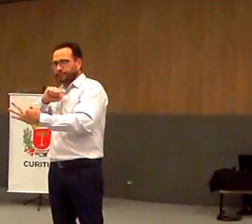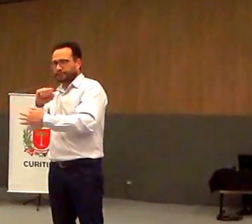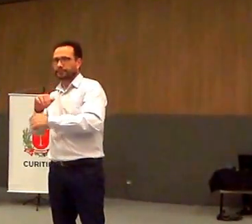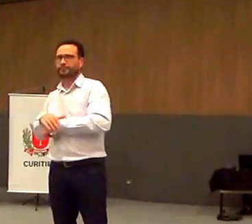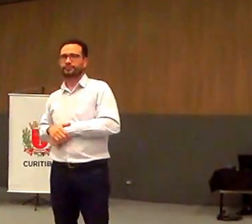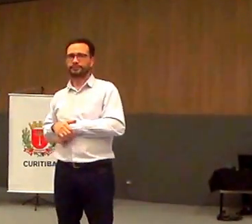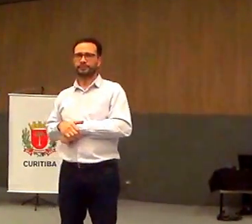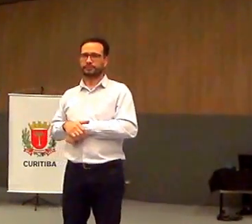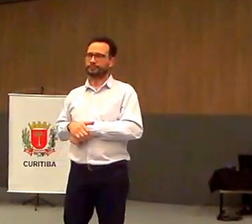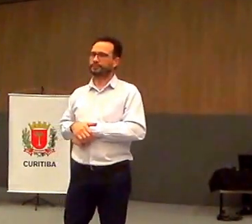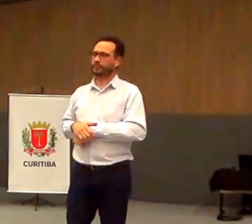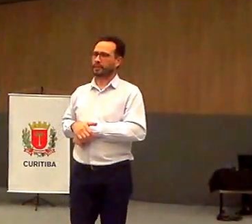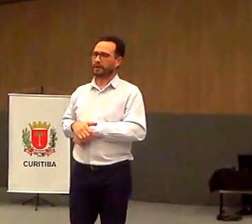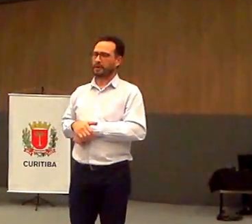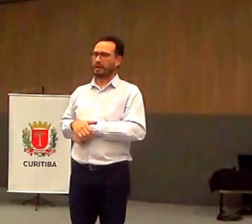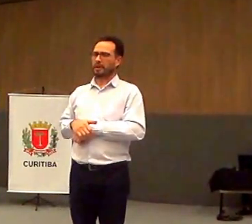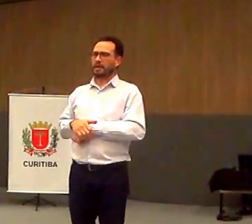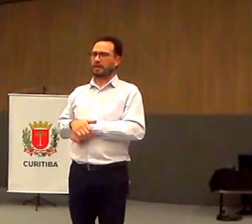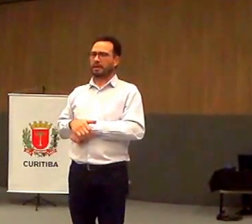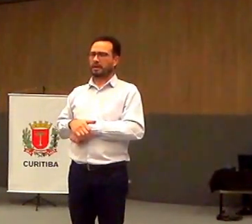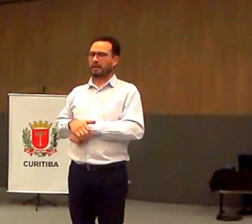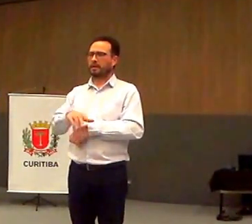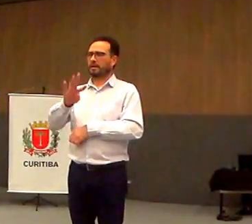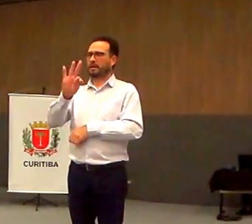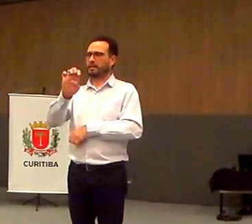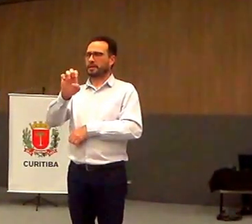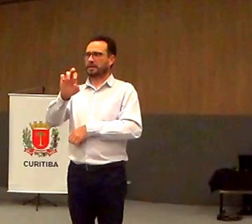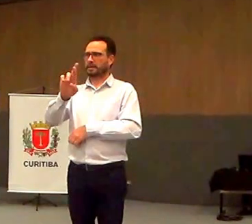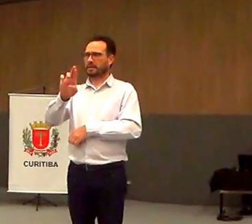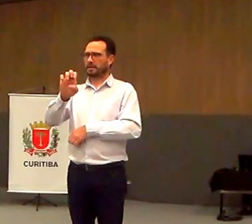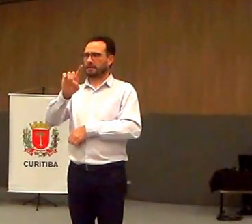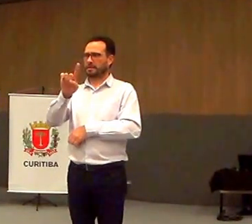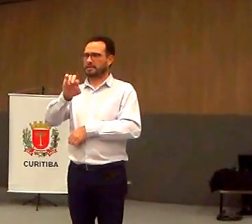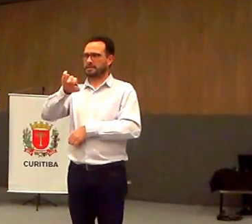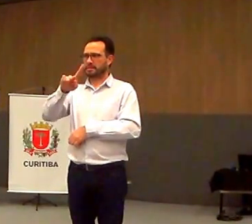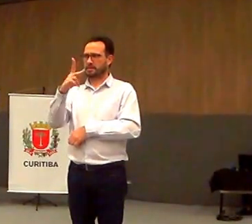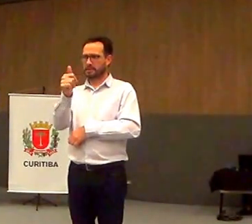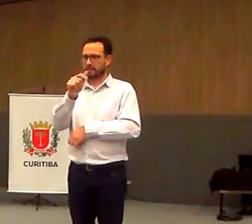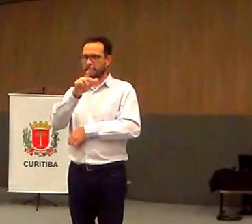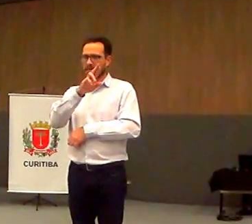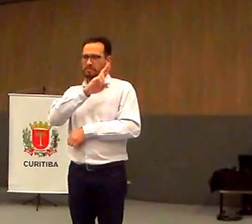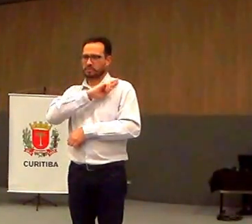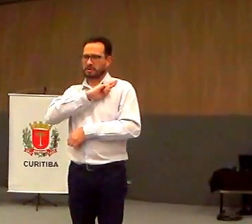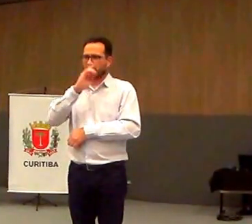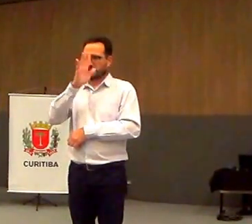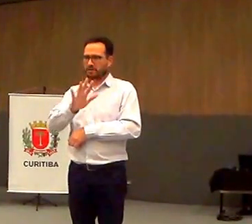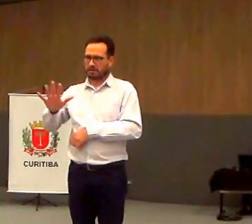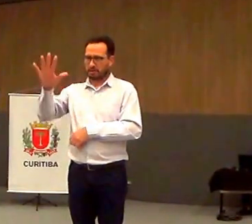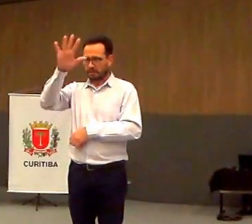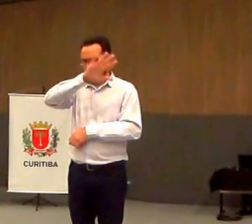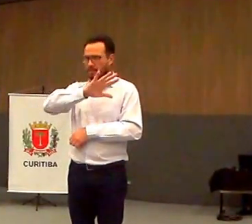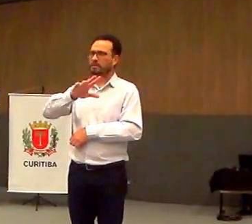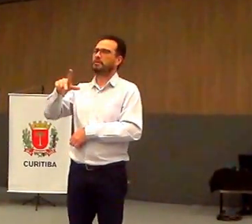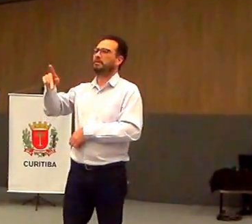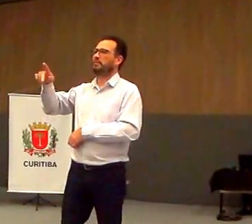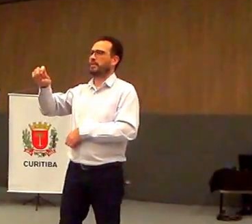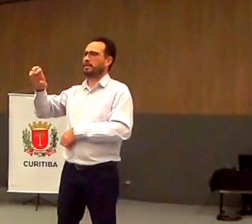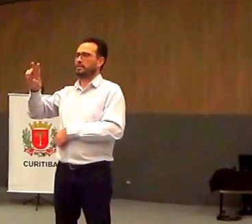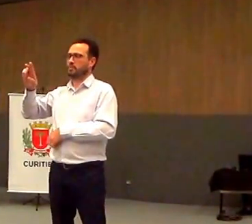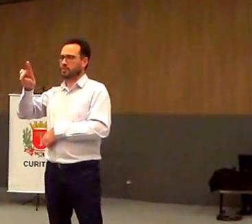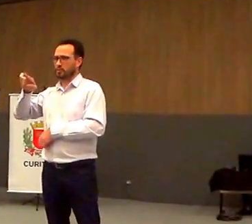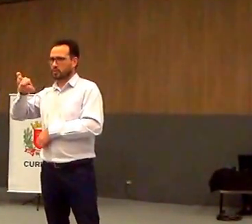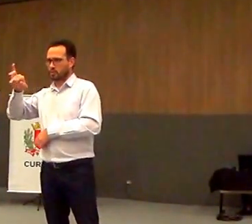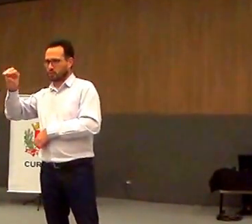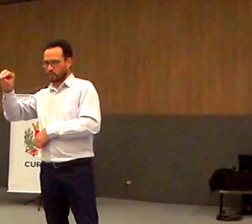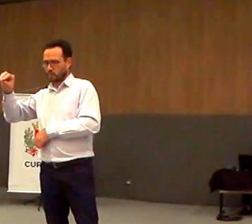irmã Terezinha é a coordenadora nacional e o Dom Peruso, que é atualmente arcebispo de Curitiba, é o presidente